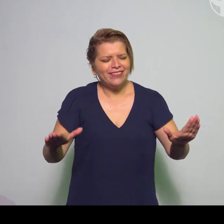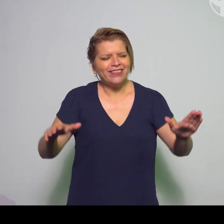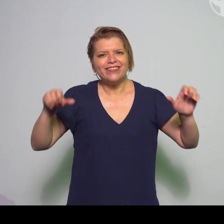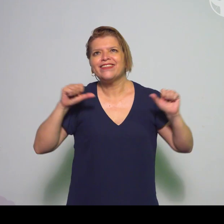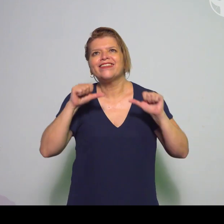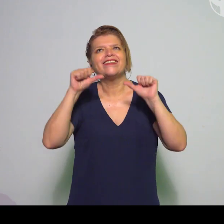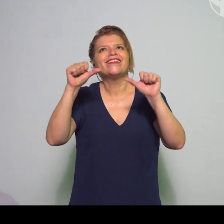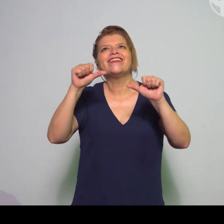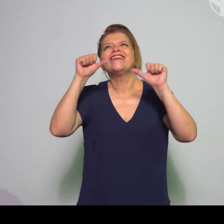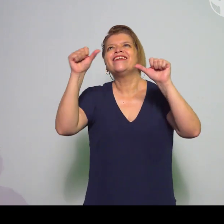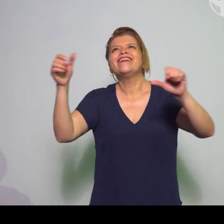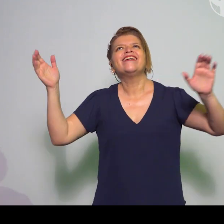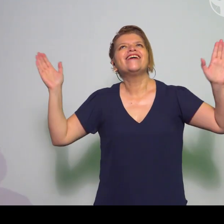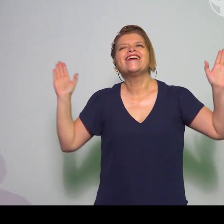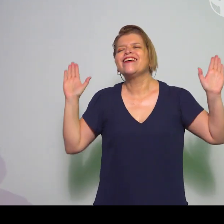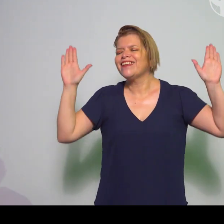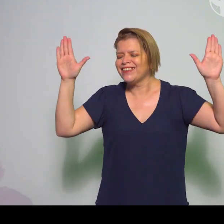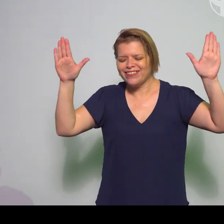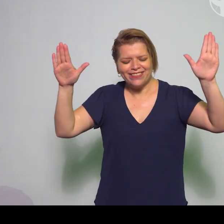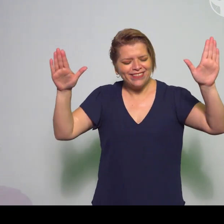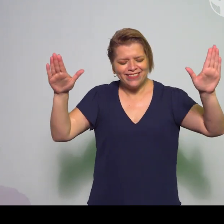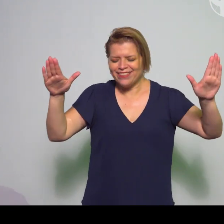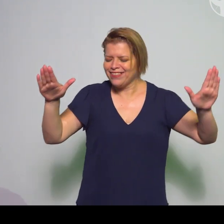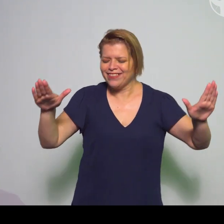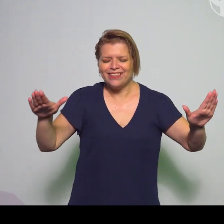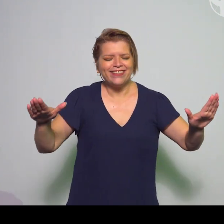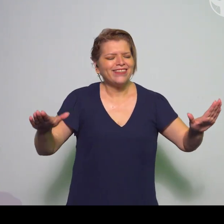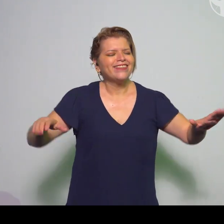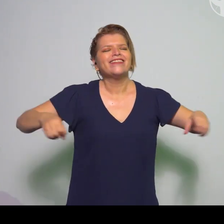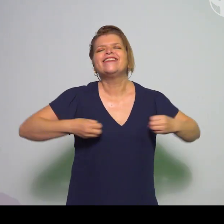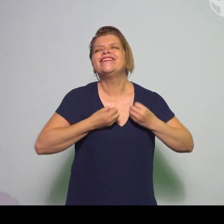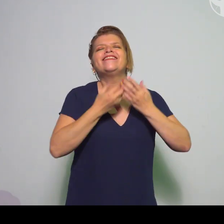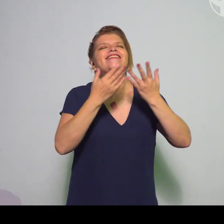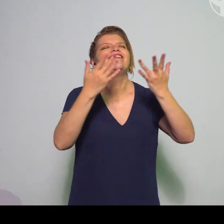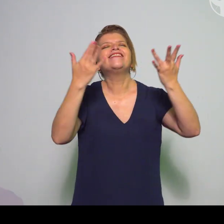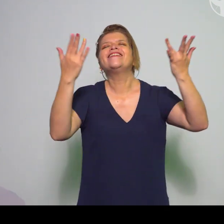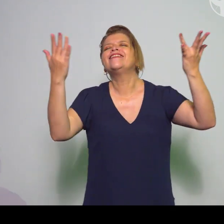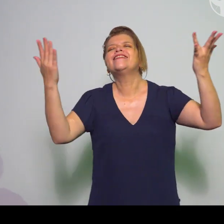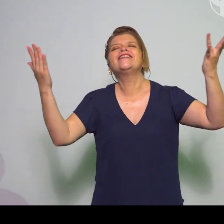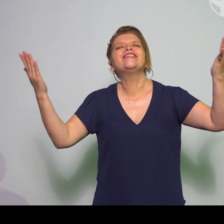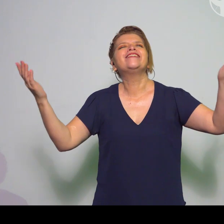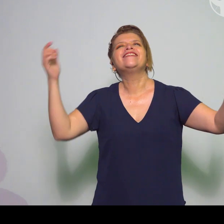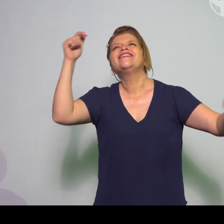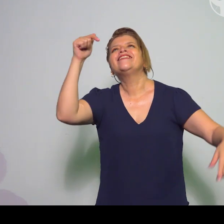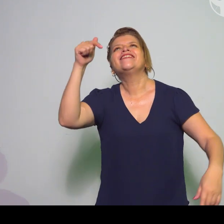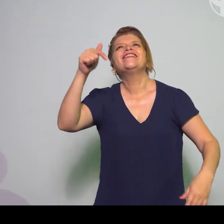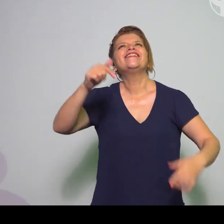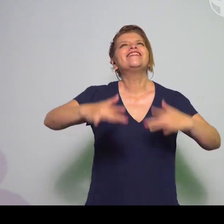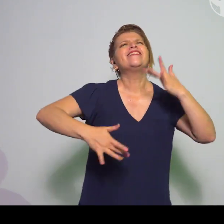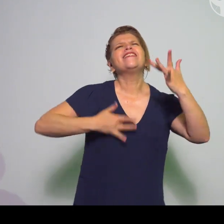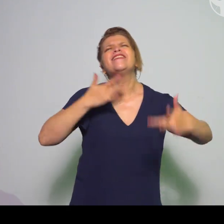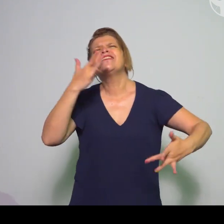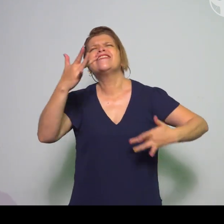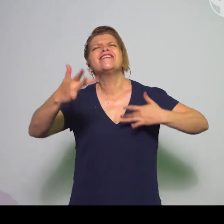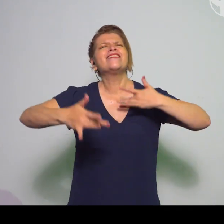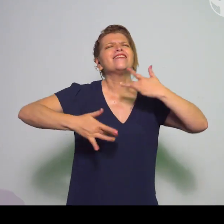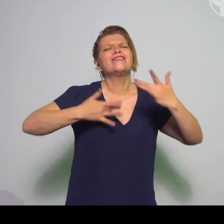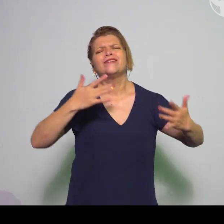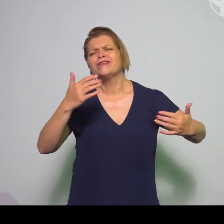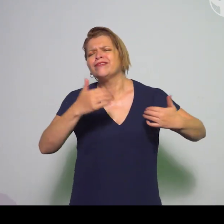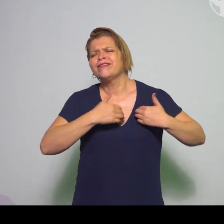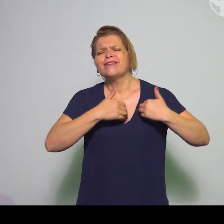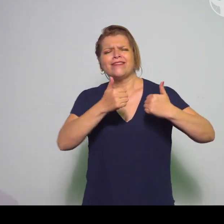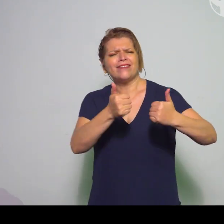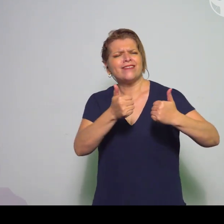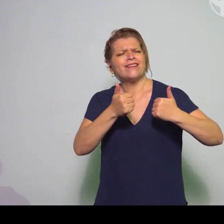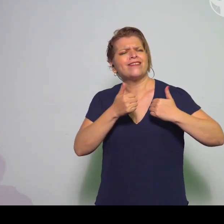te adoraré. Aquí aquí estás,